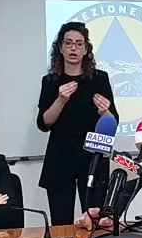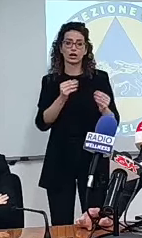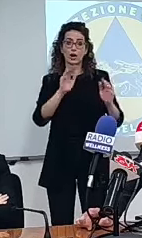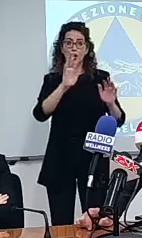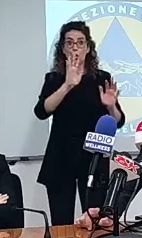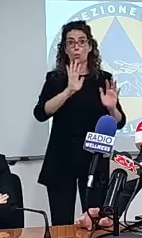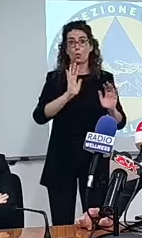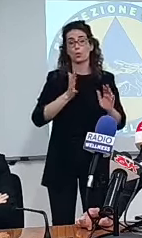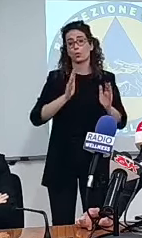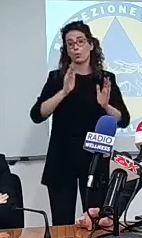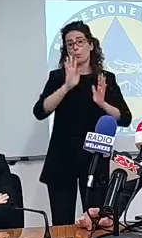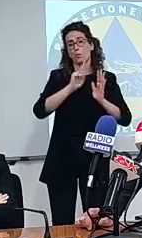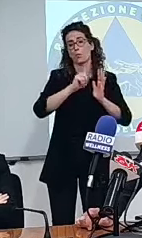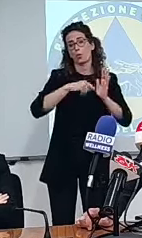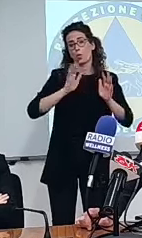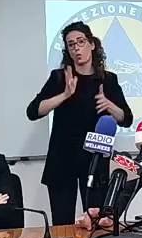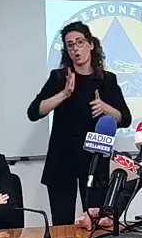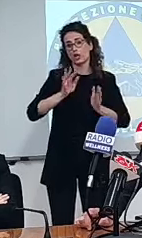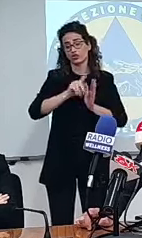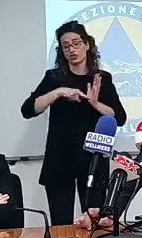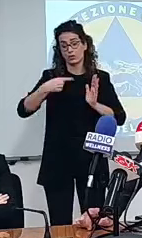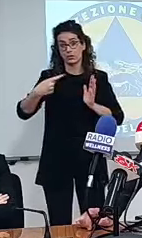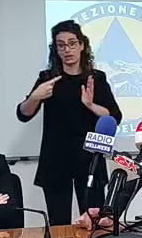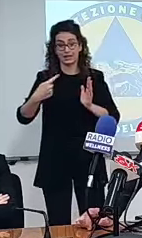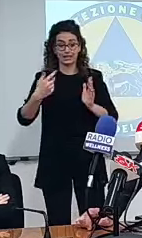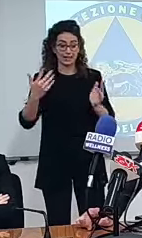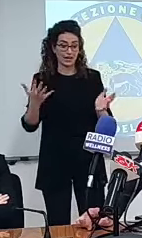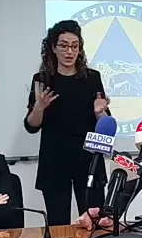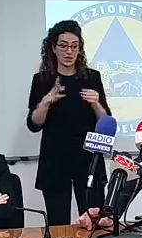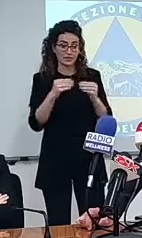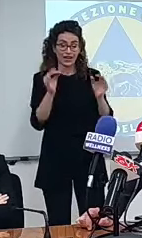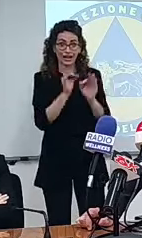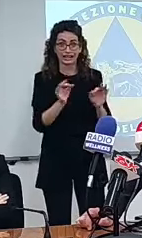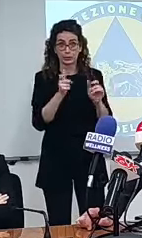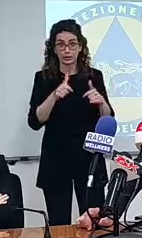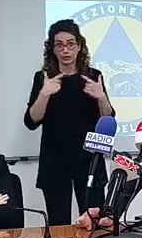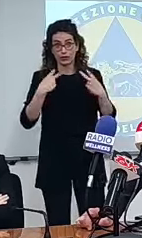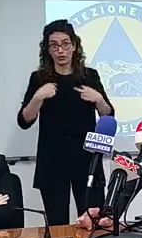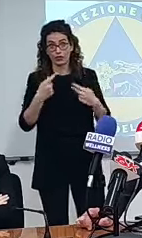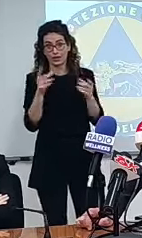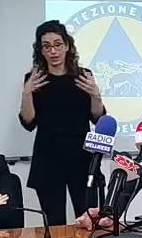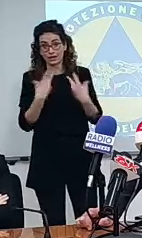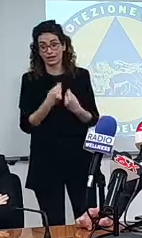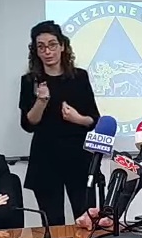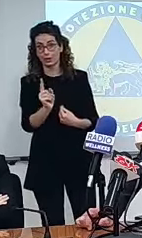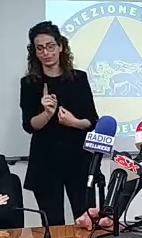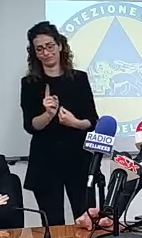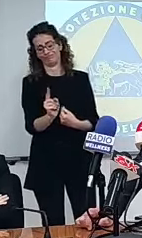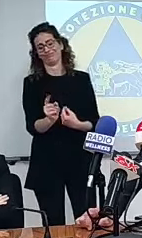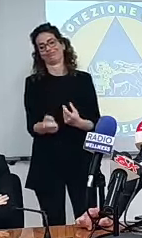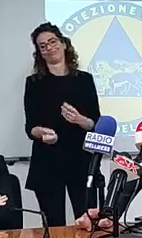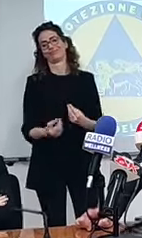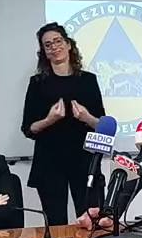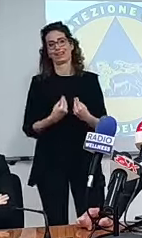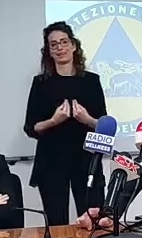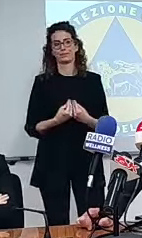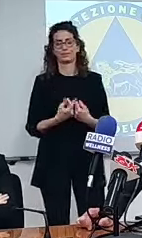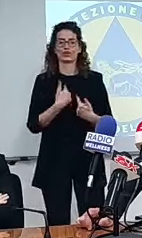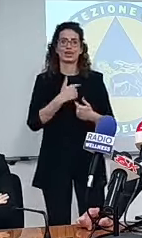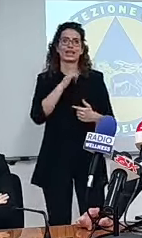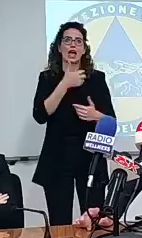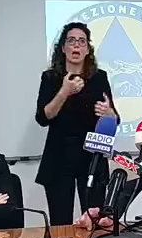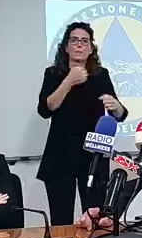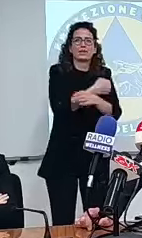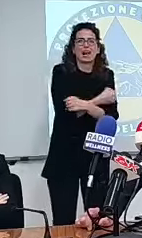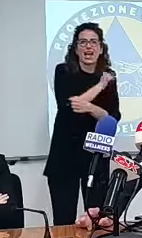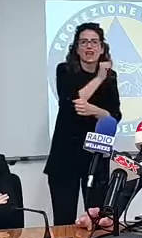fanno più niente perché se non sono conviventi? Cioè, ma vi rendete conto? Cioè, come si fa a dire sì gli